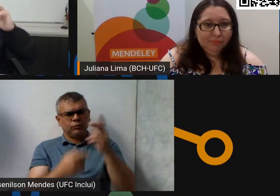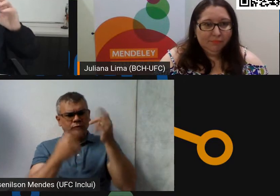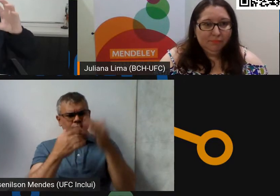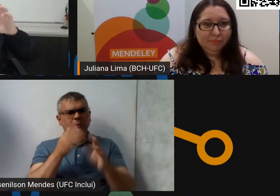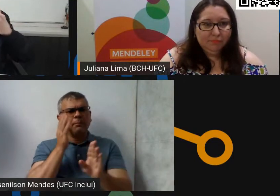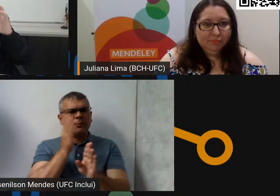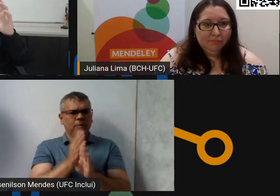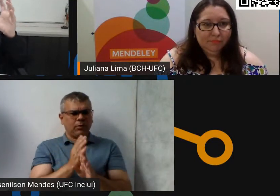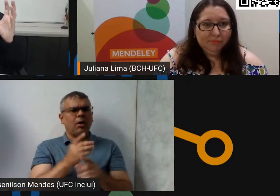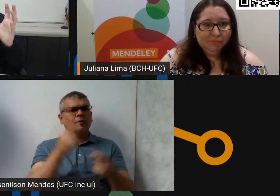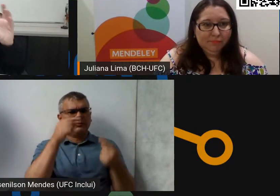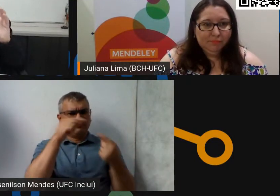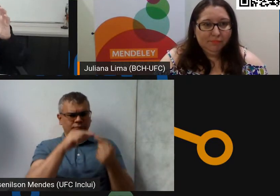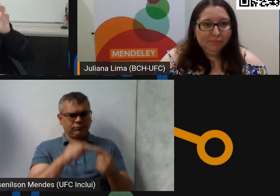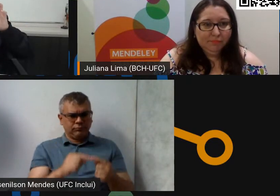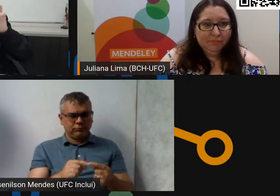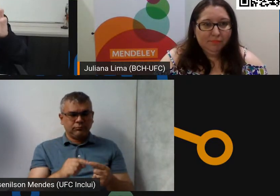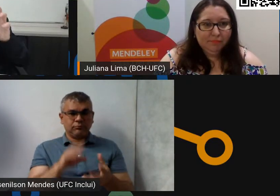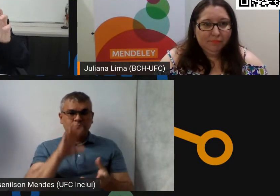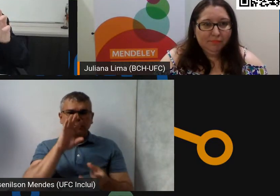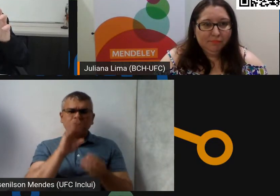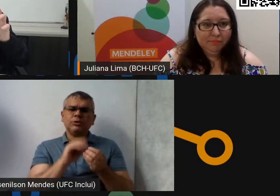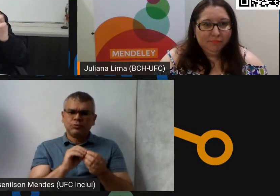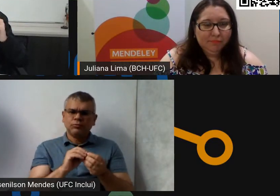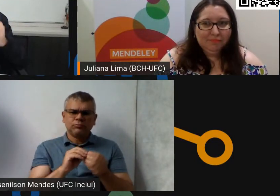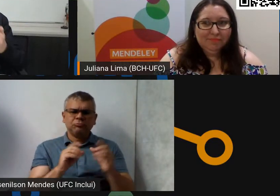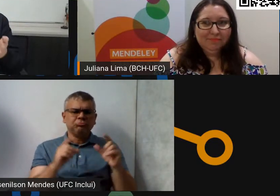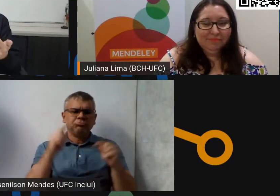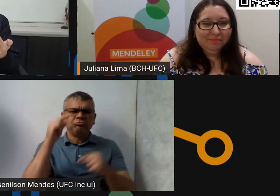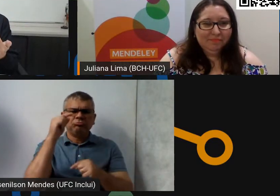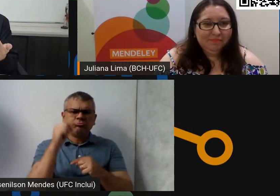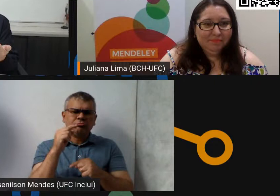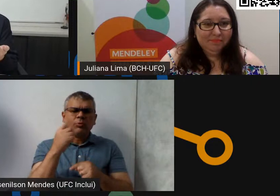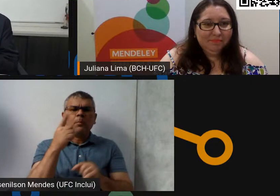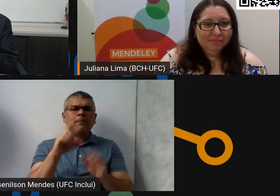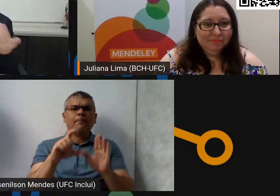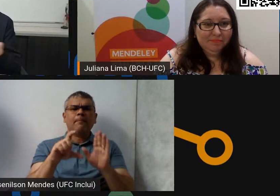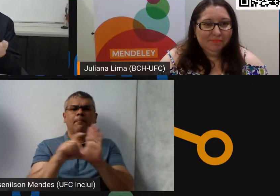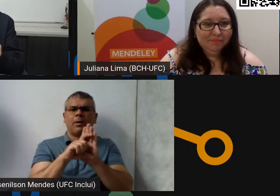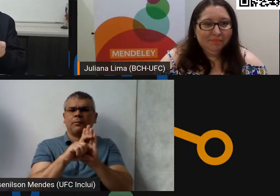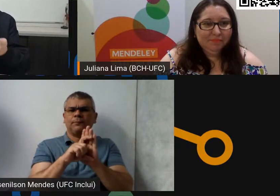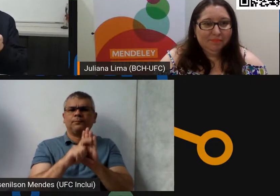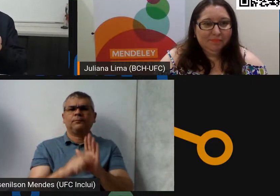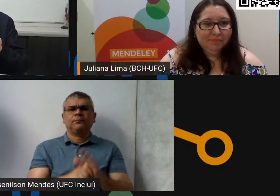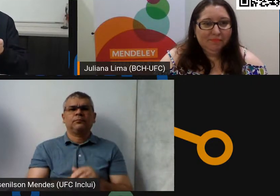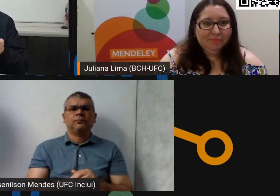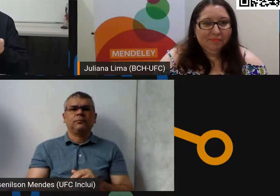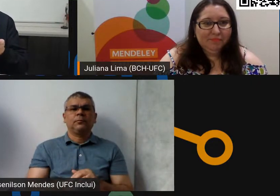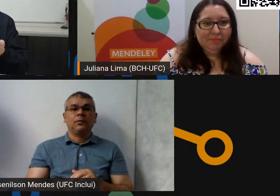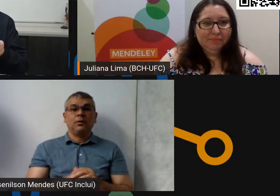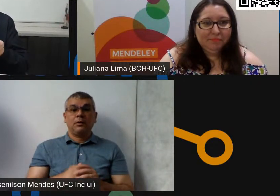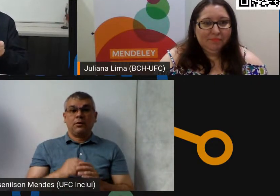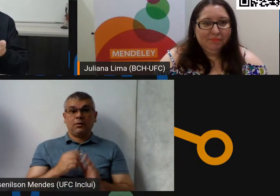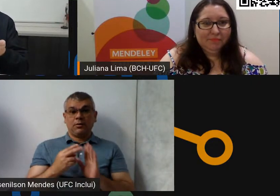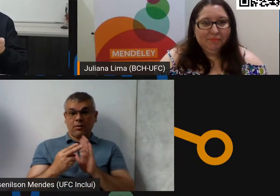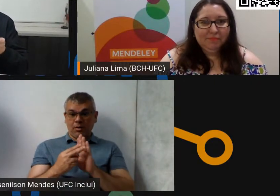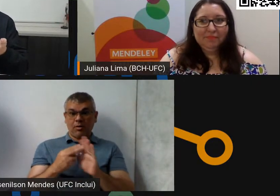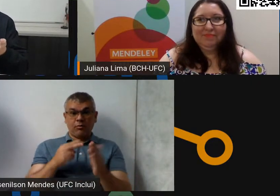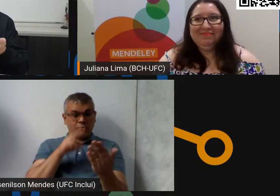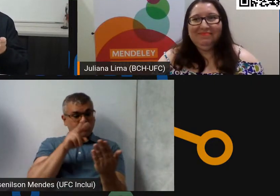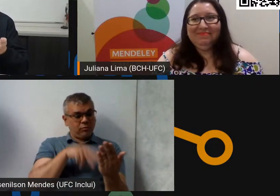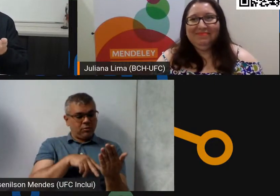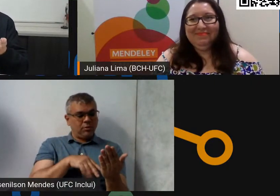disso, disso, disso. Você faz um resumo, assim, sintético, porque daí o leitor, o autor lê o parecer e fala, bom, o cara entendeu